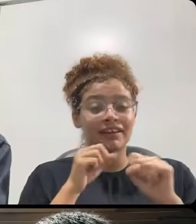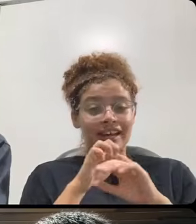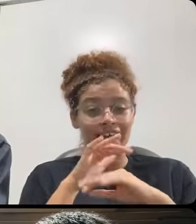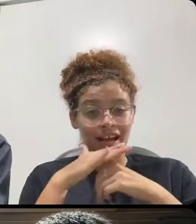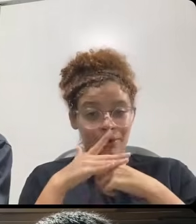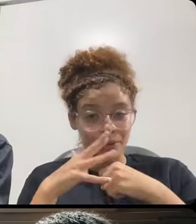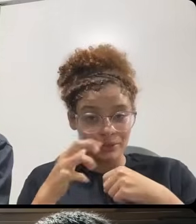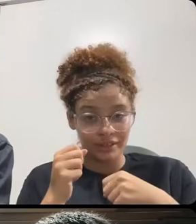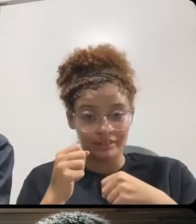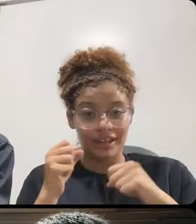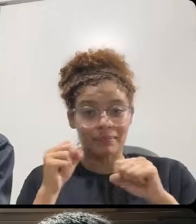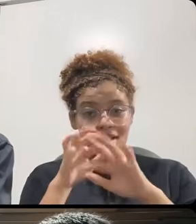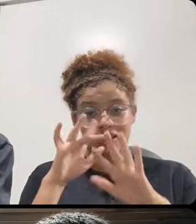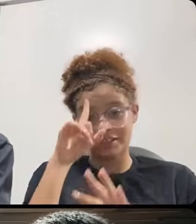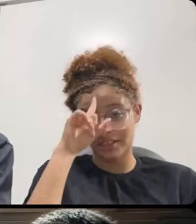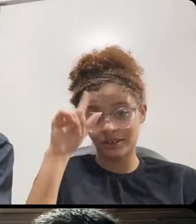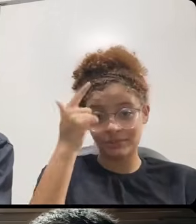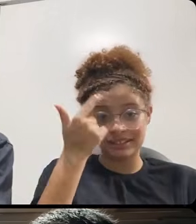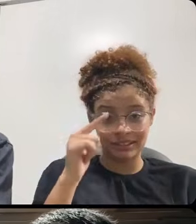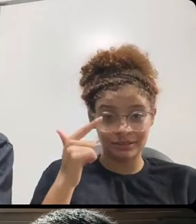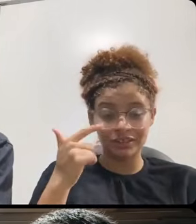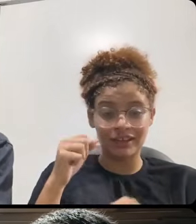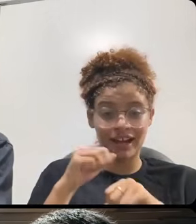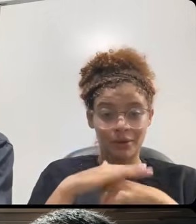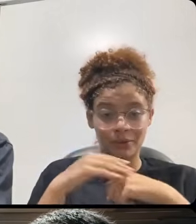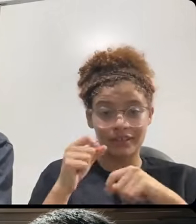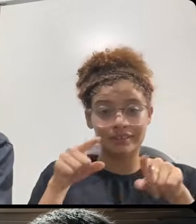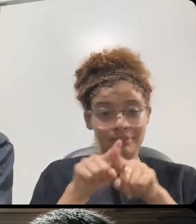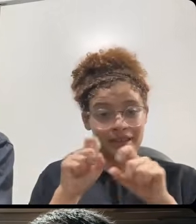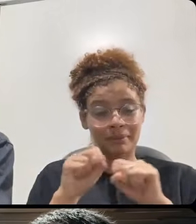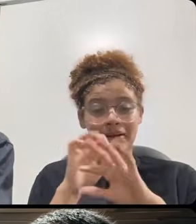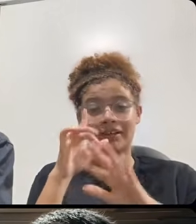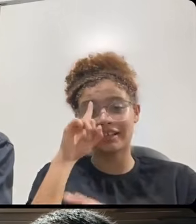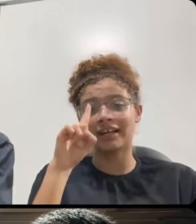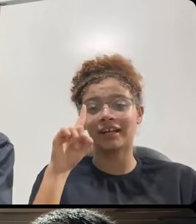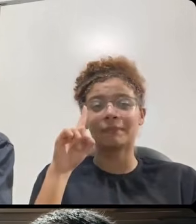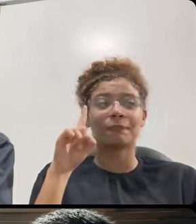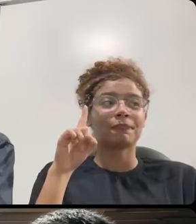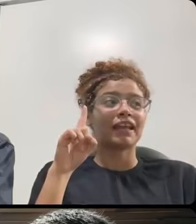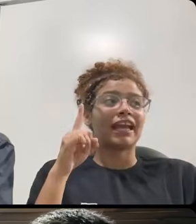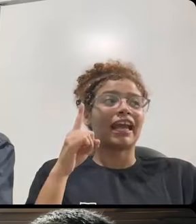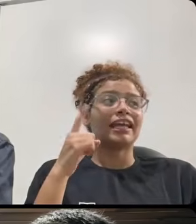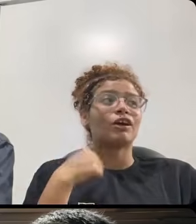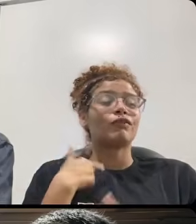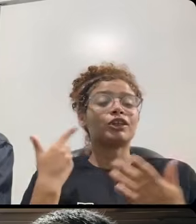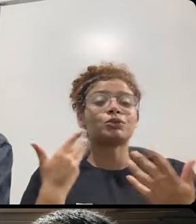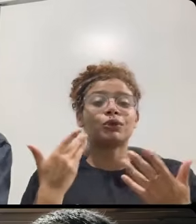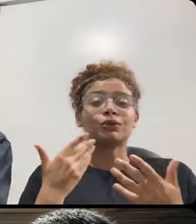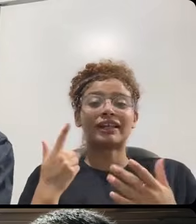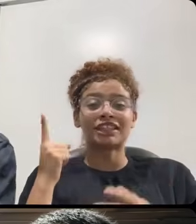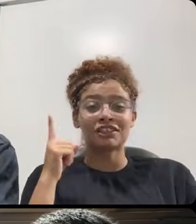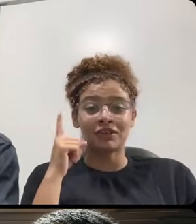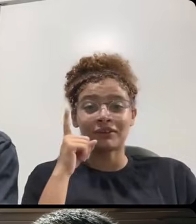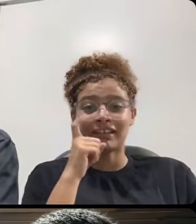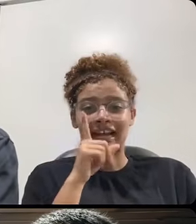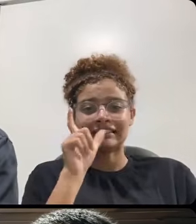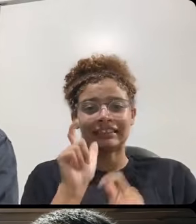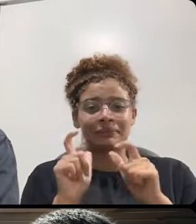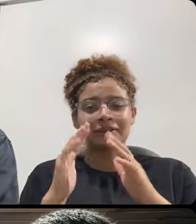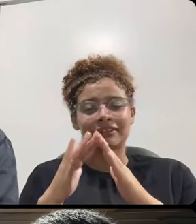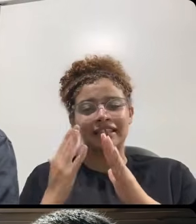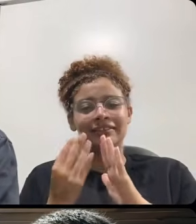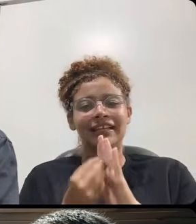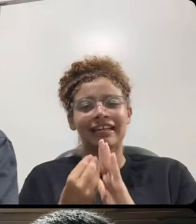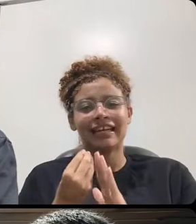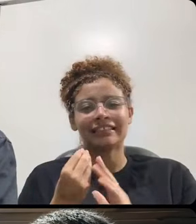Então, se tiver a cura, é para a glória de Deus. Mas se não tiver a cura, também é para a glória dele. E eu vejo muito essa dificuldade